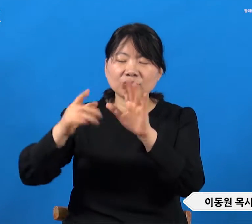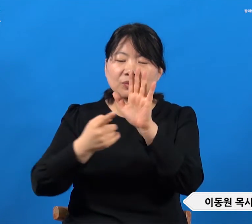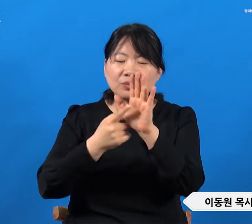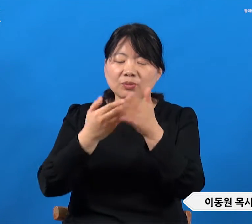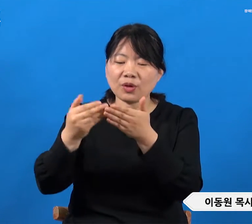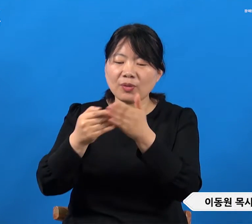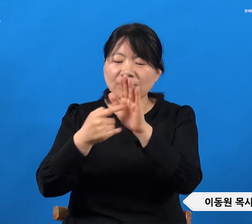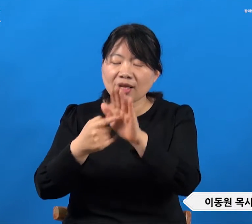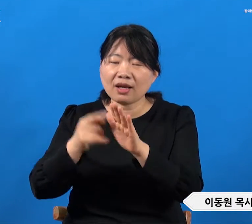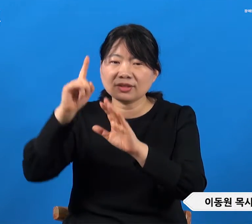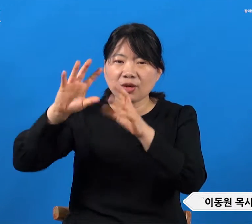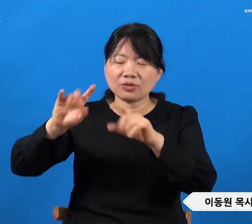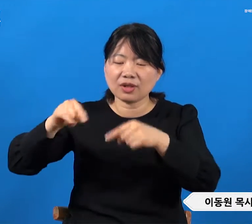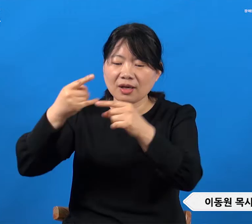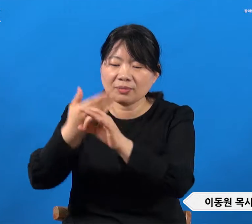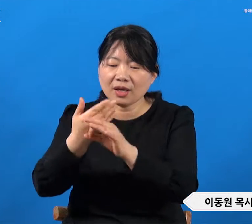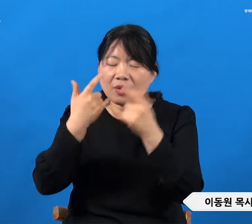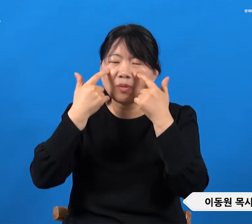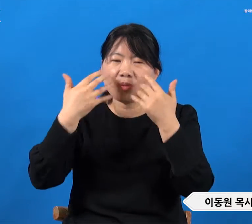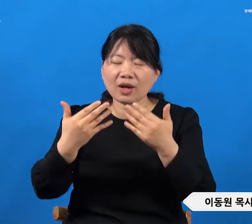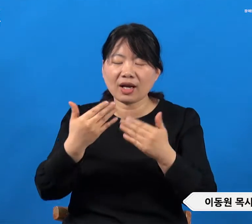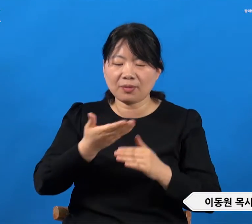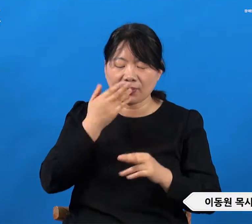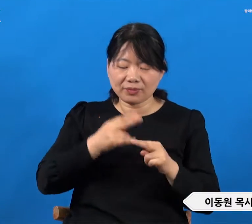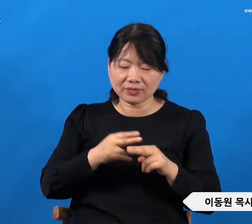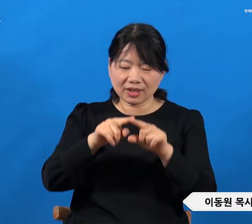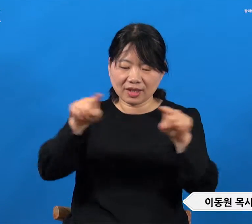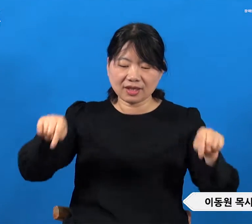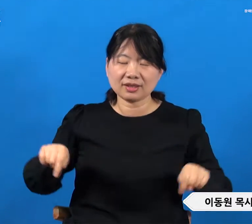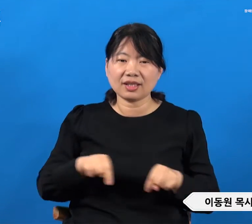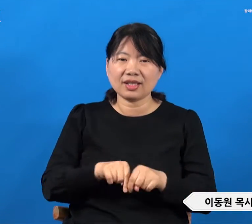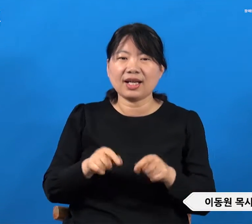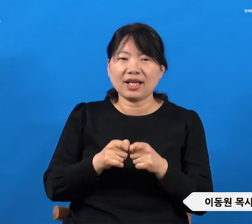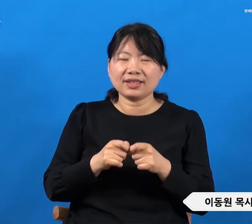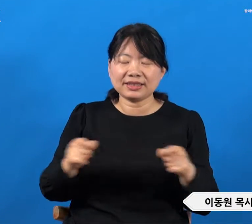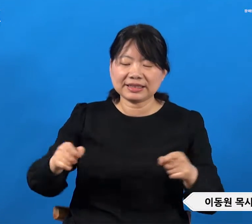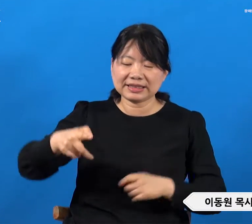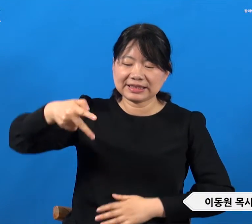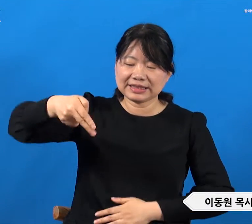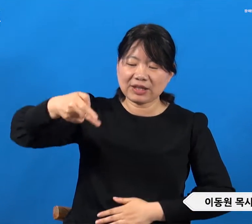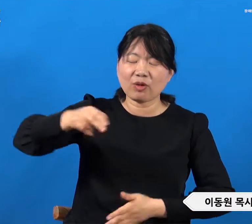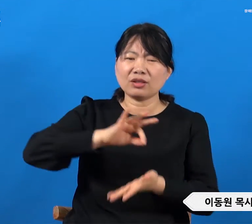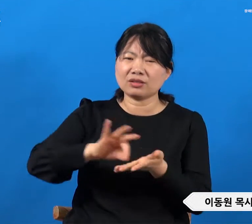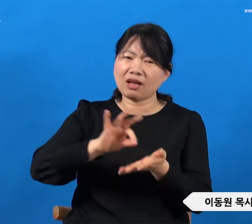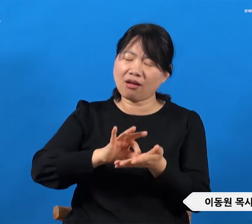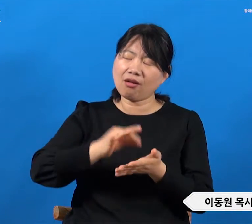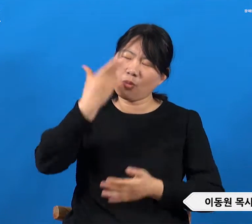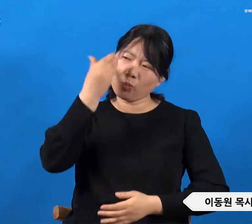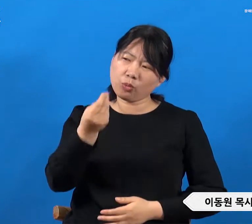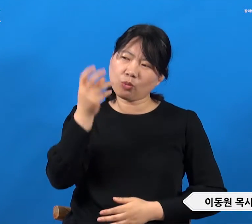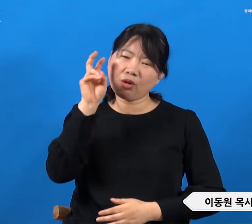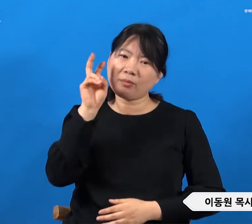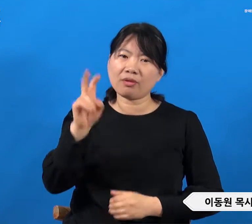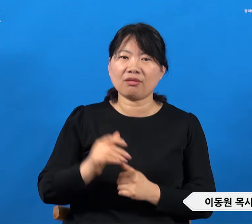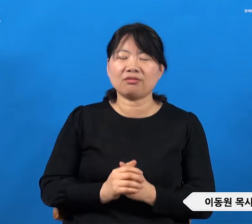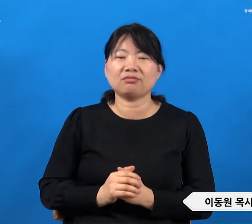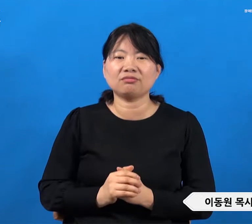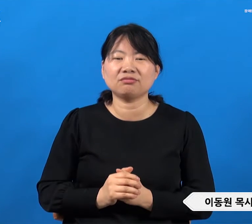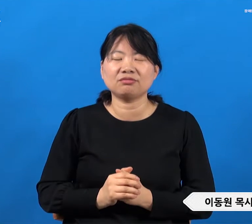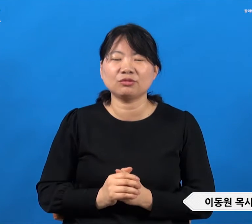우리가 천국에 가면 틀림없이 식탁에서 우리는 긴 젓가락을 사용하고 있는 것을 보게 될